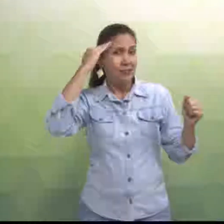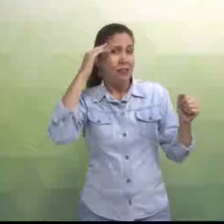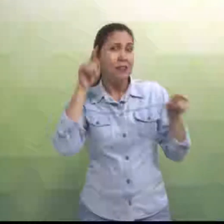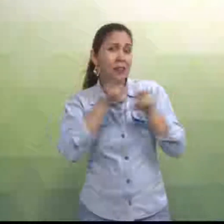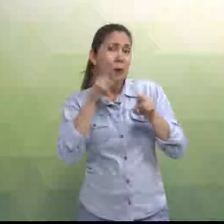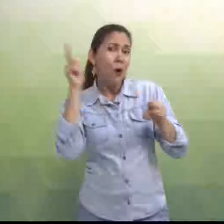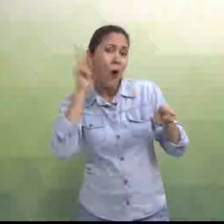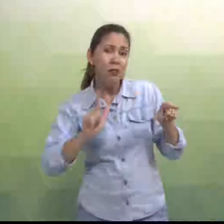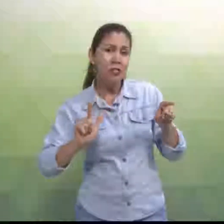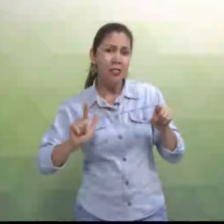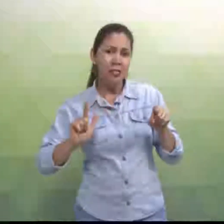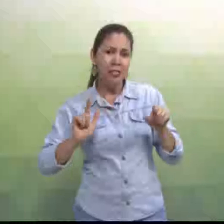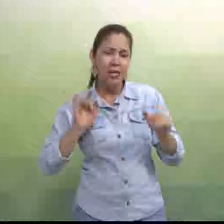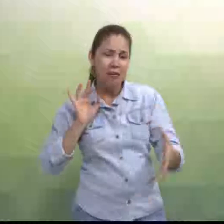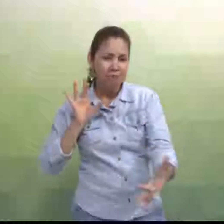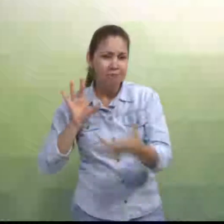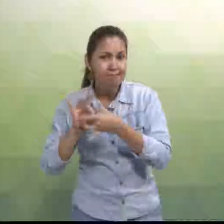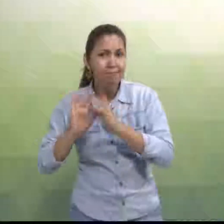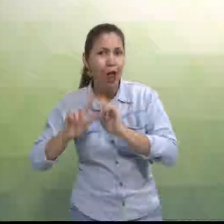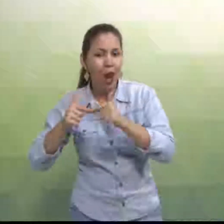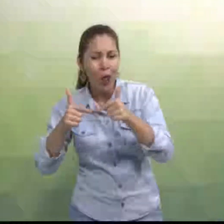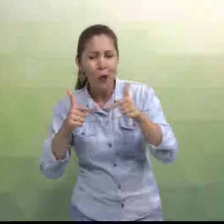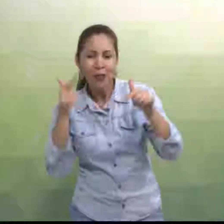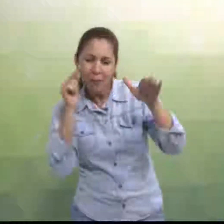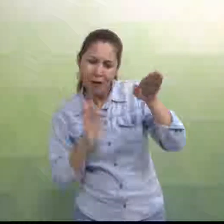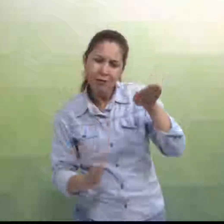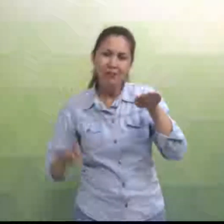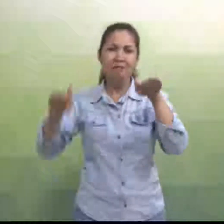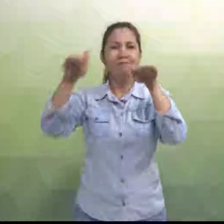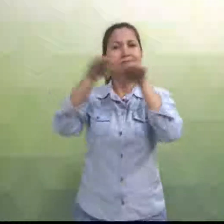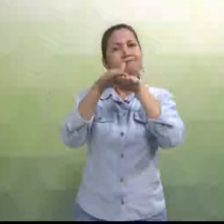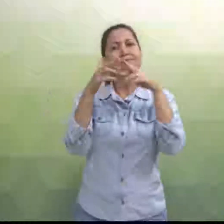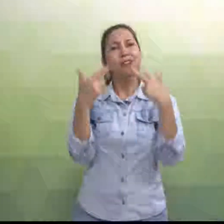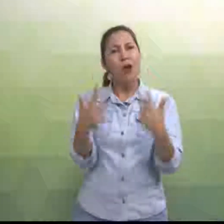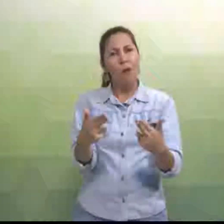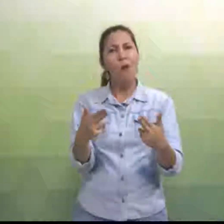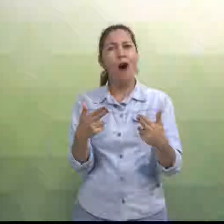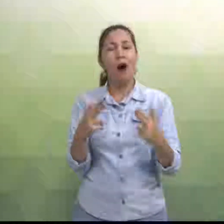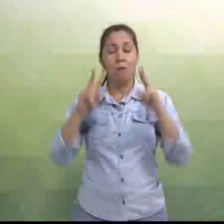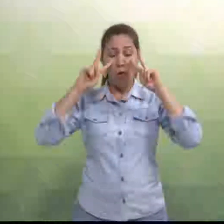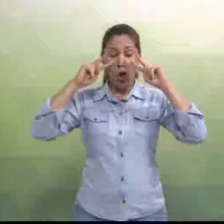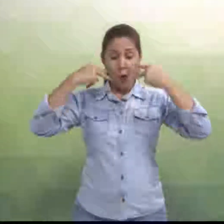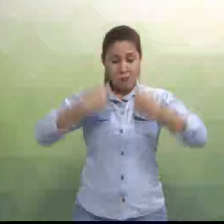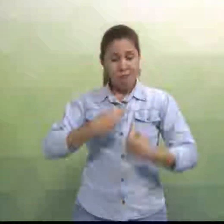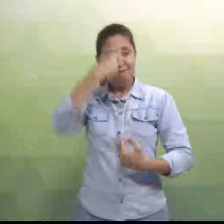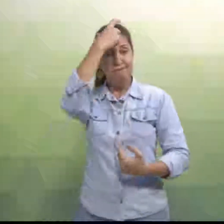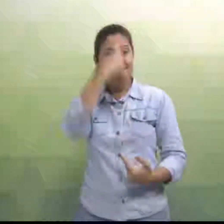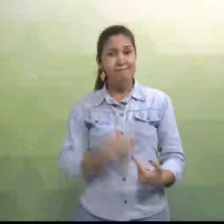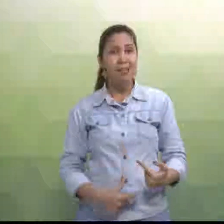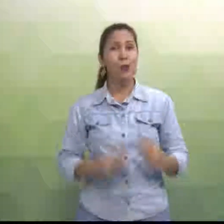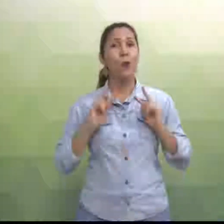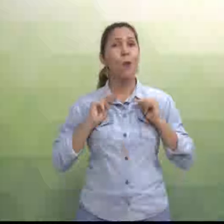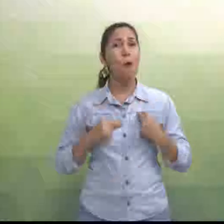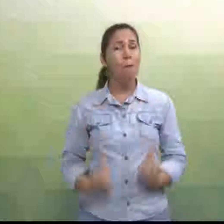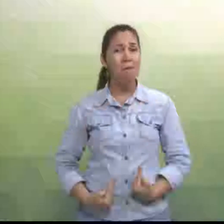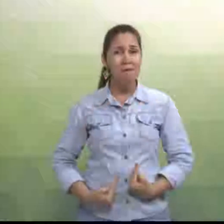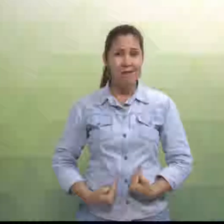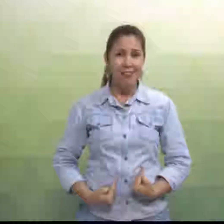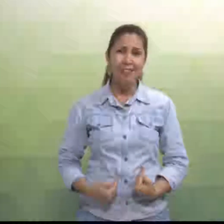necessário que o surdo entenda. O ouvinte sempre vai estar em um nível superior ao surdo? Não, ele deve